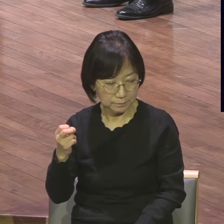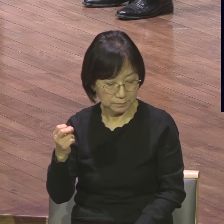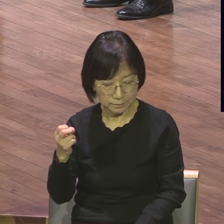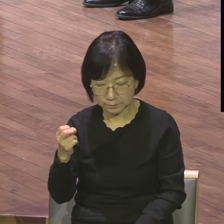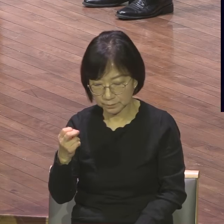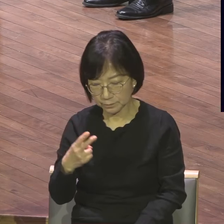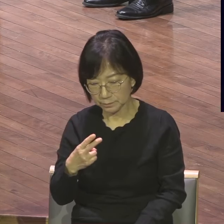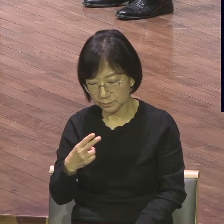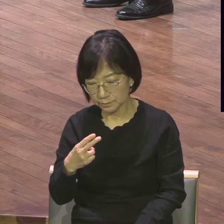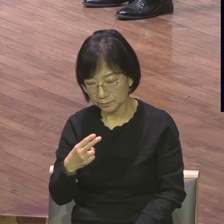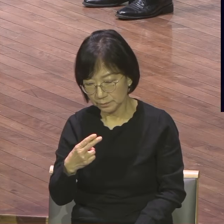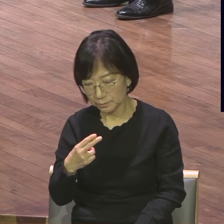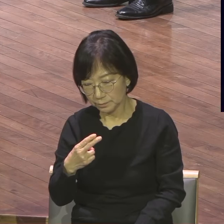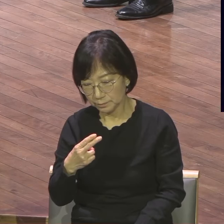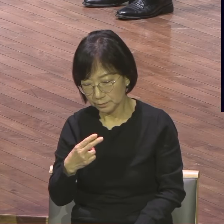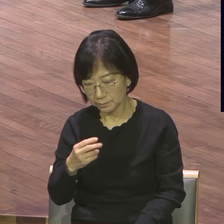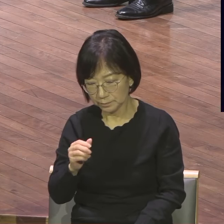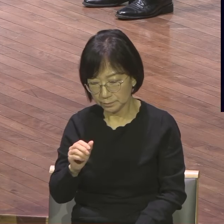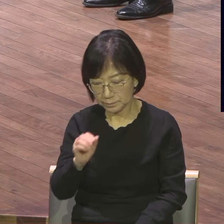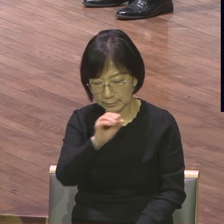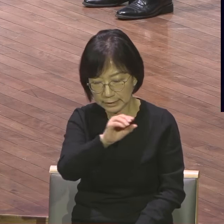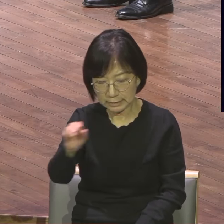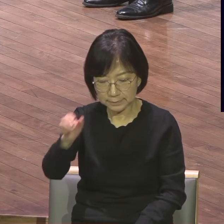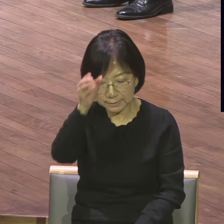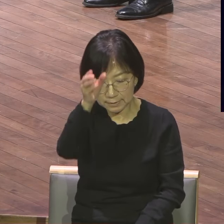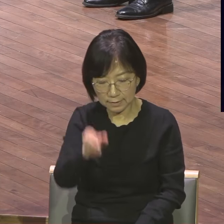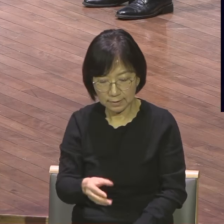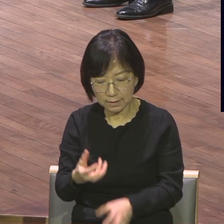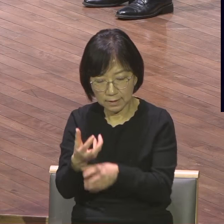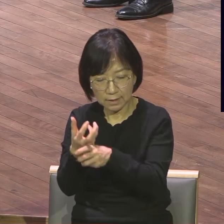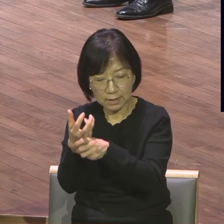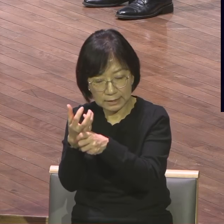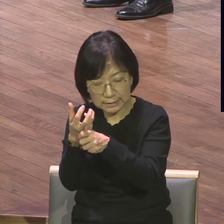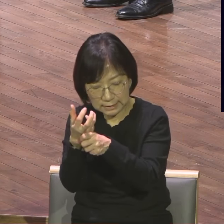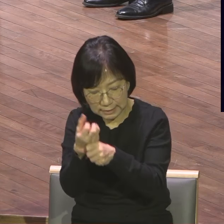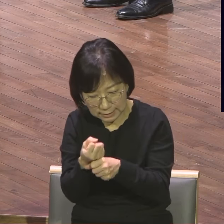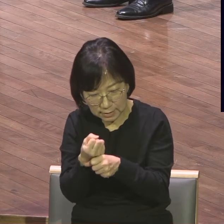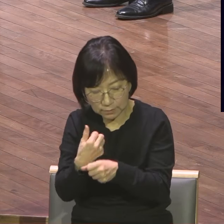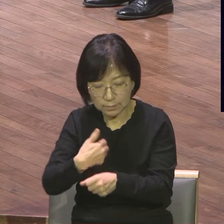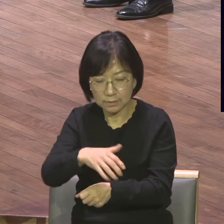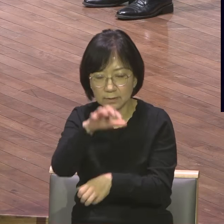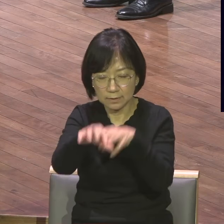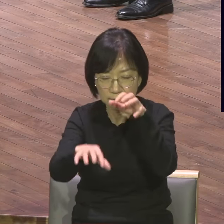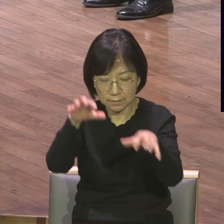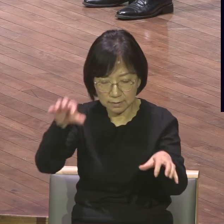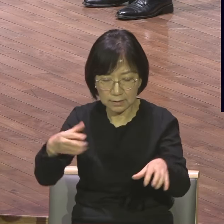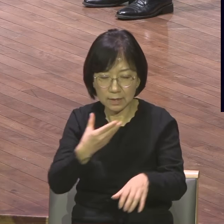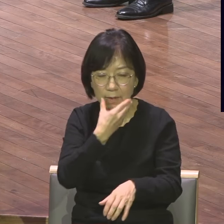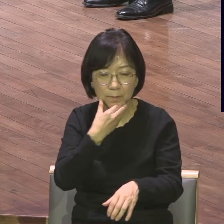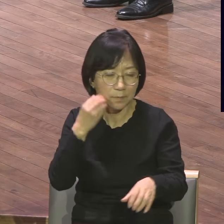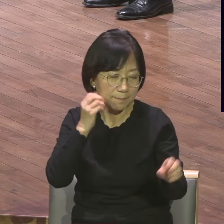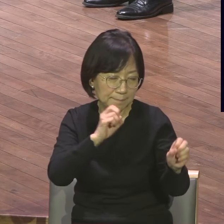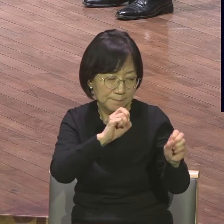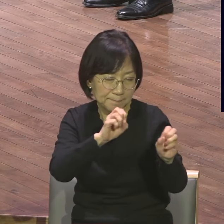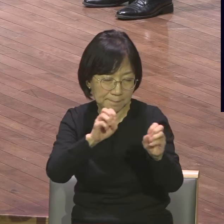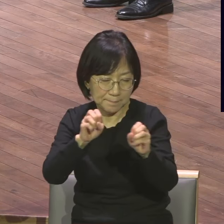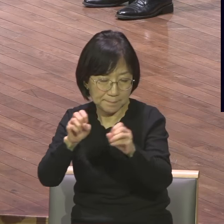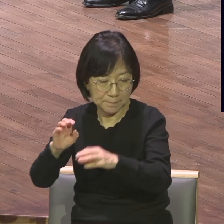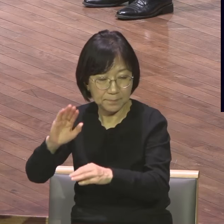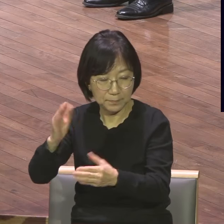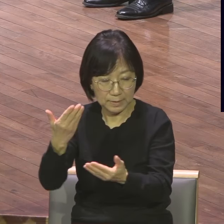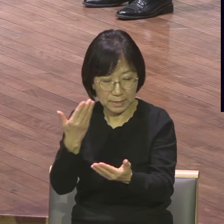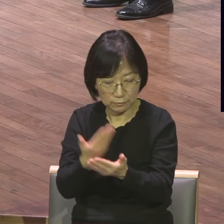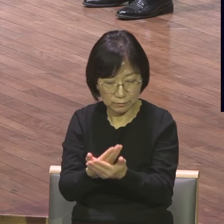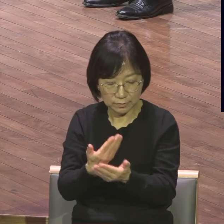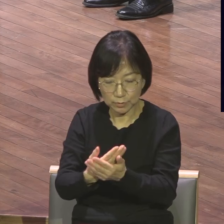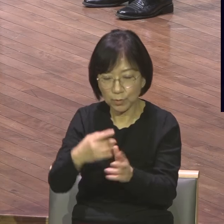우리 성도들이 힘있게 십자가를 의지하며 가는 곳마다 복음을 증가하게 하여 주셔서 이 교회가 1만 명의